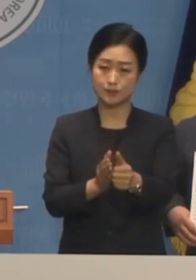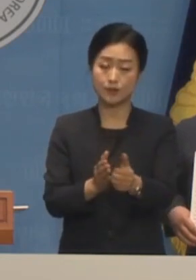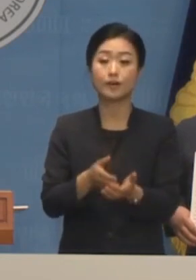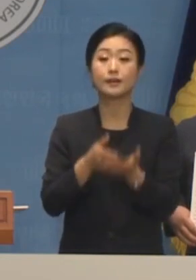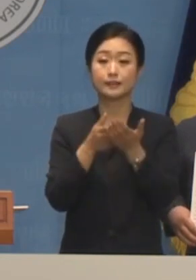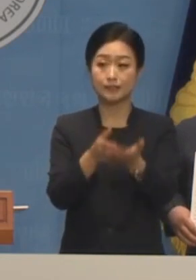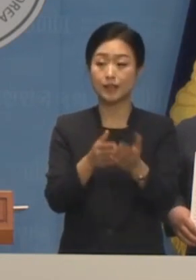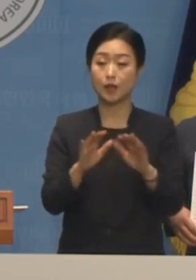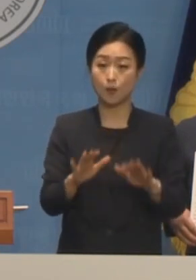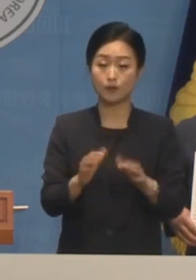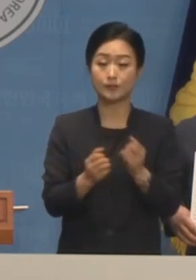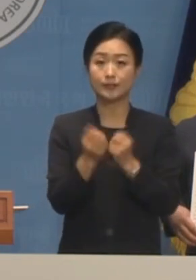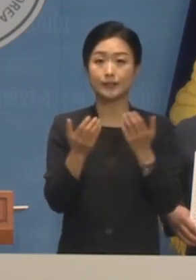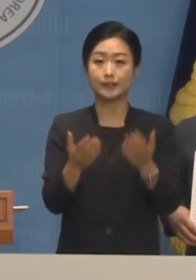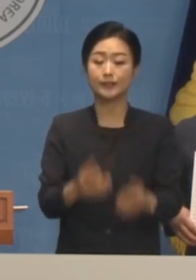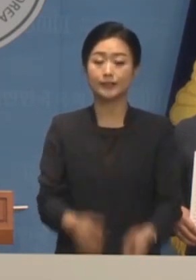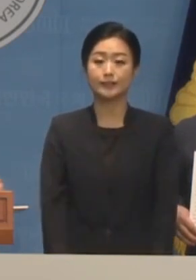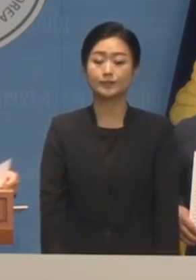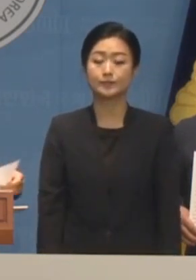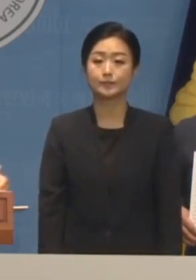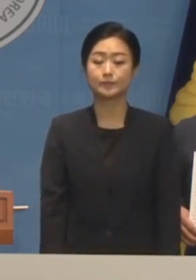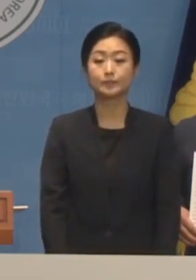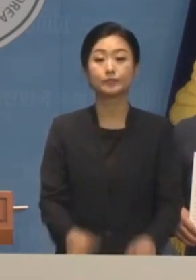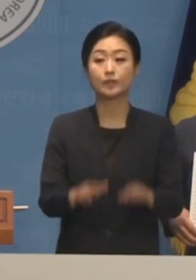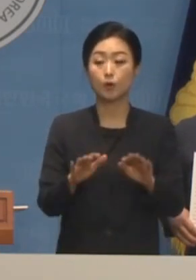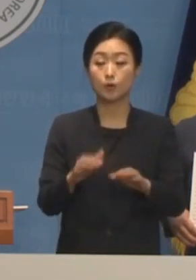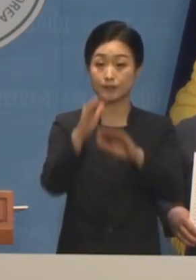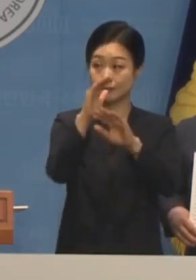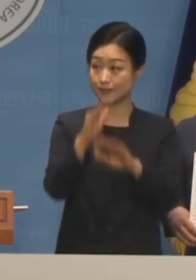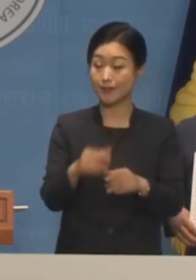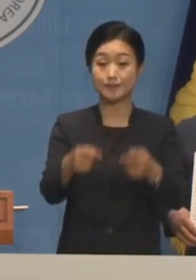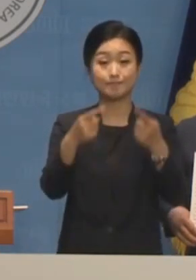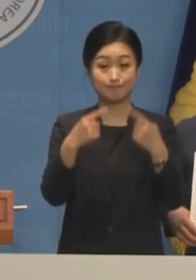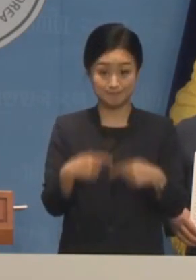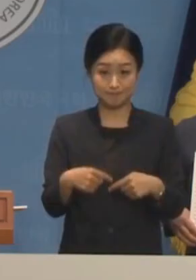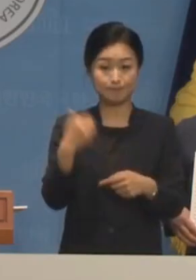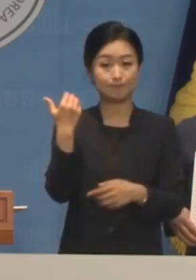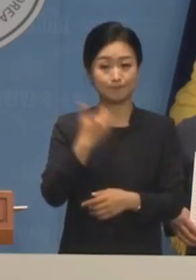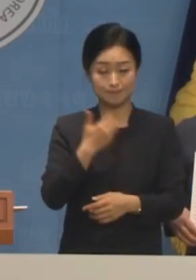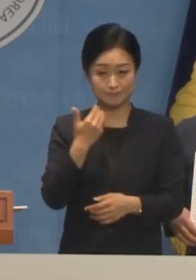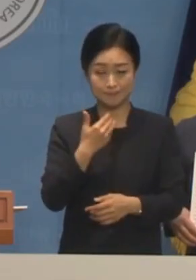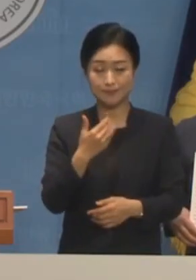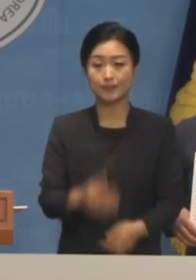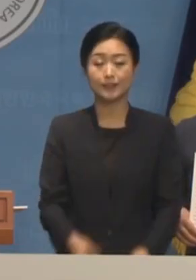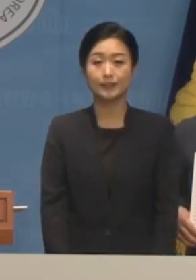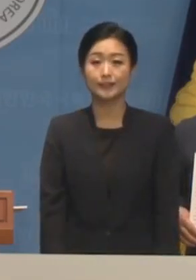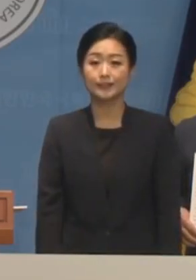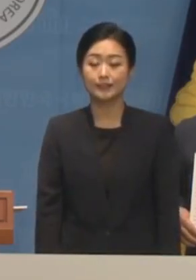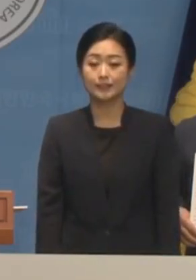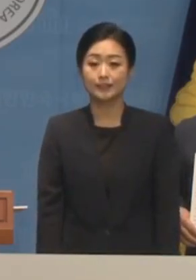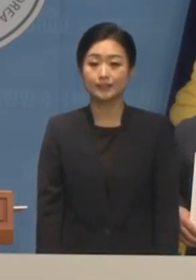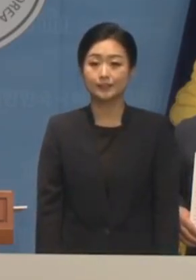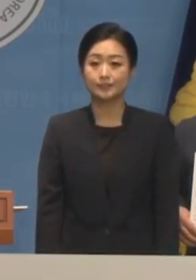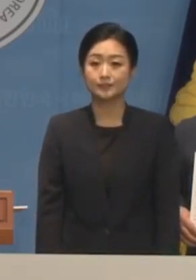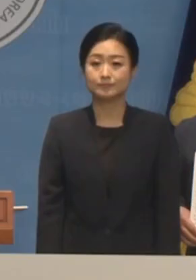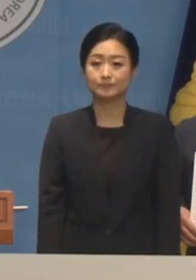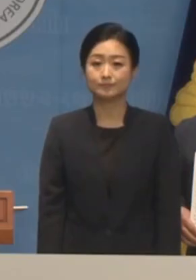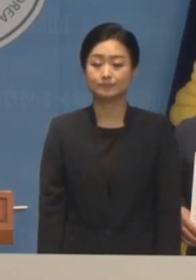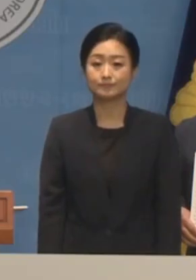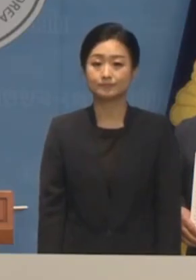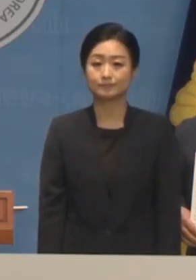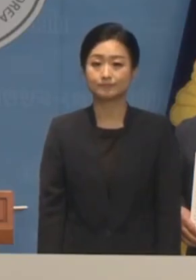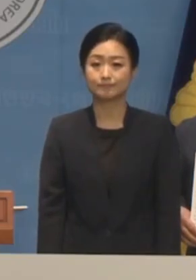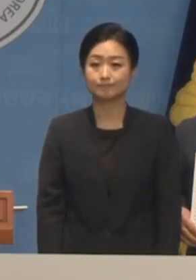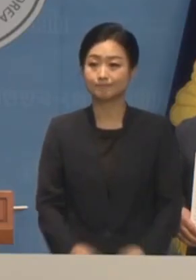위해 마련되었습니다 오늘 기자회 견에 참여해 주신 분들을 소개해 드리고 어